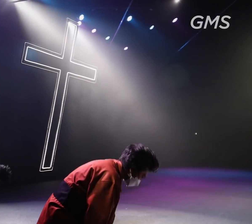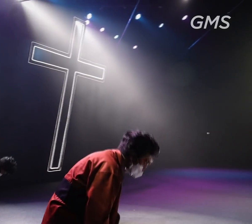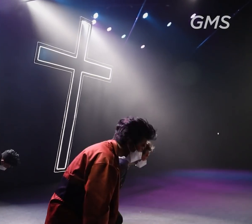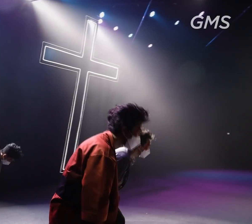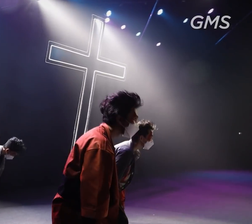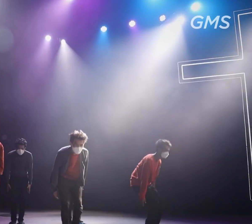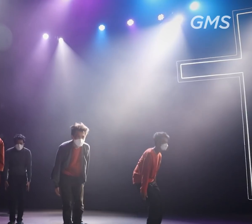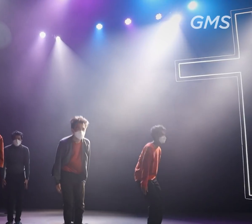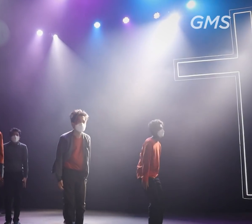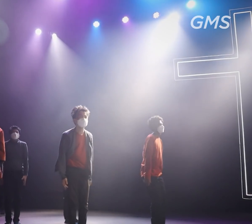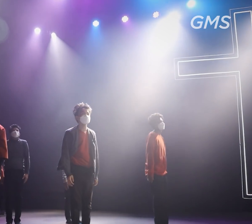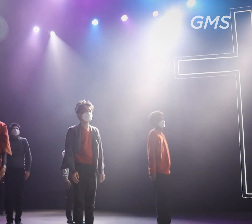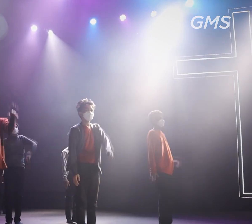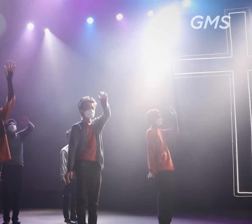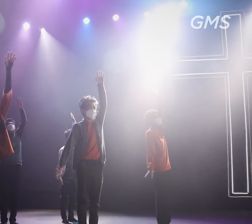pela via